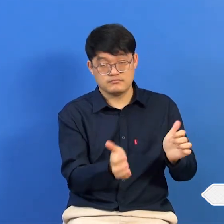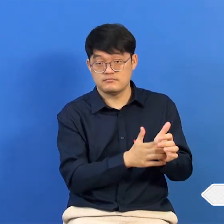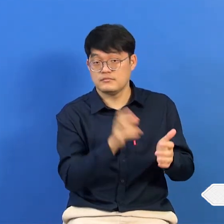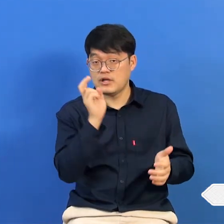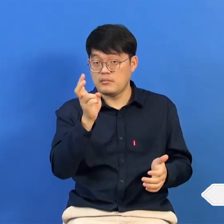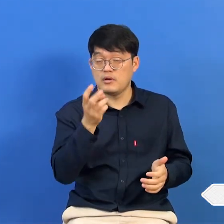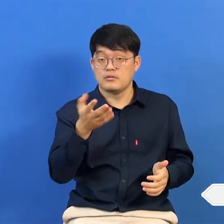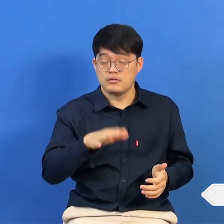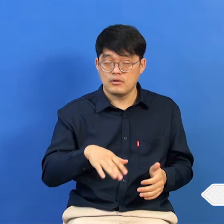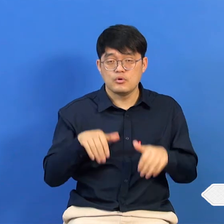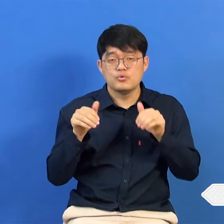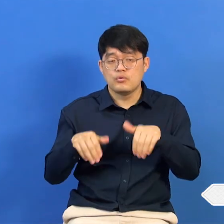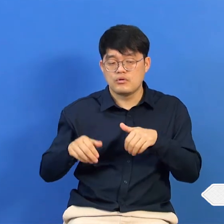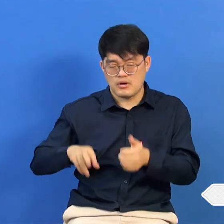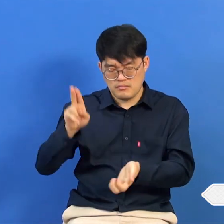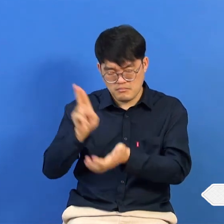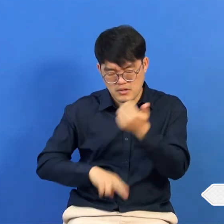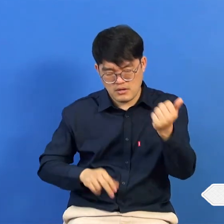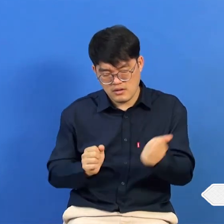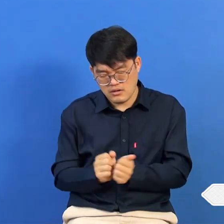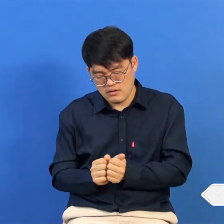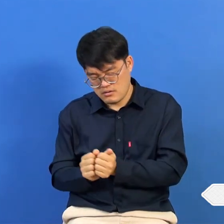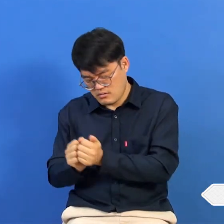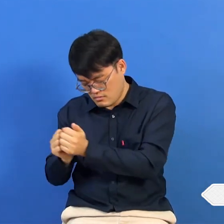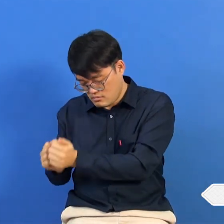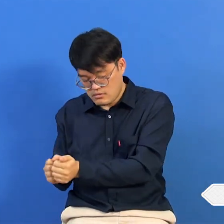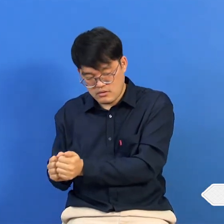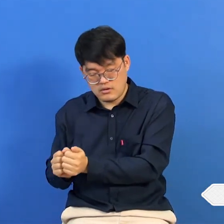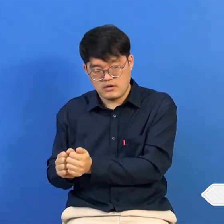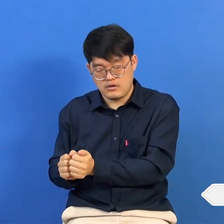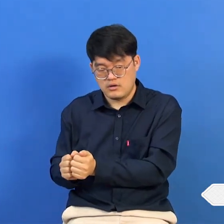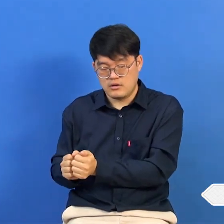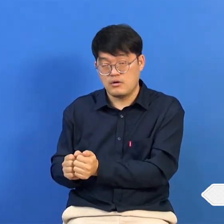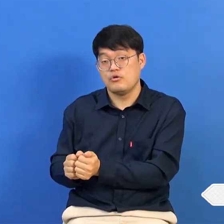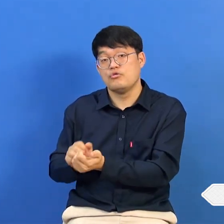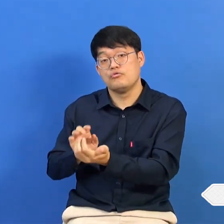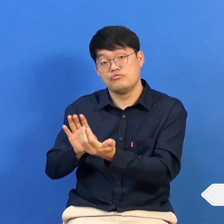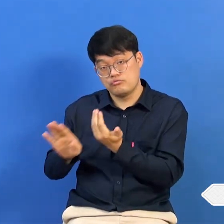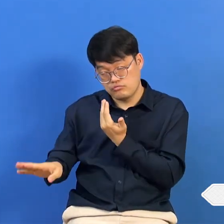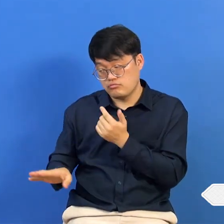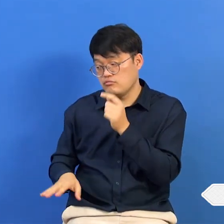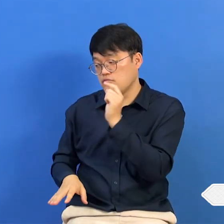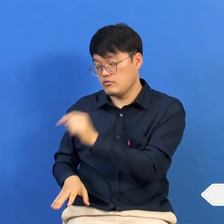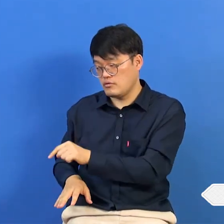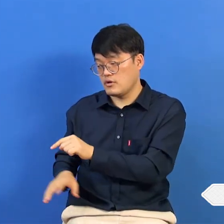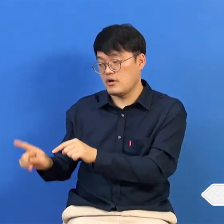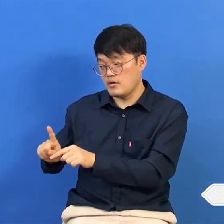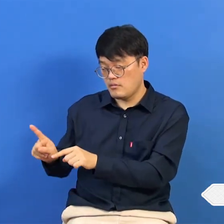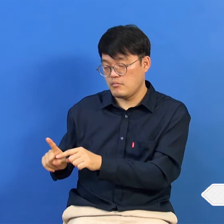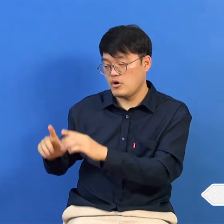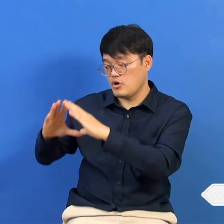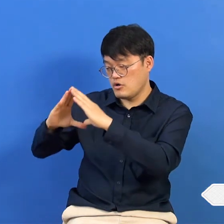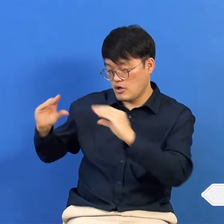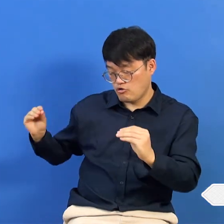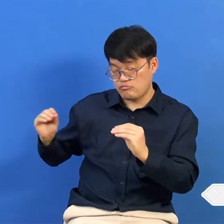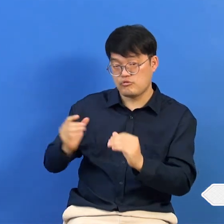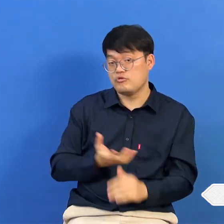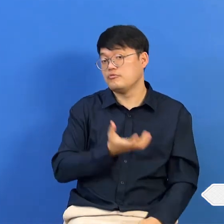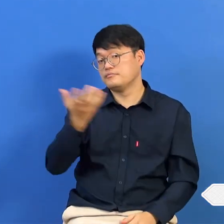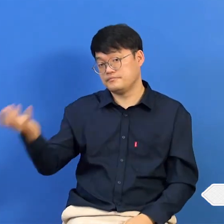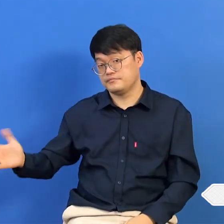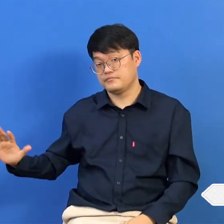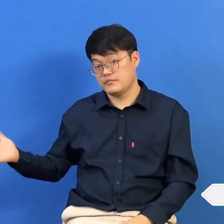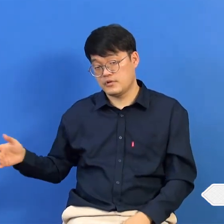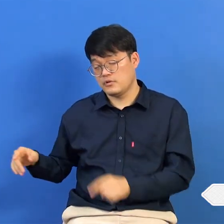당했기 때문에 요셉이 애굽으로 건너갈 수 있었습니다. 만약에 요셉이 억울하게 누명을 쓰고 감옥에 던져지지